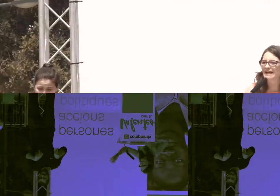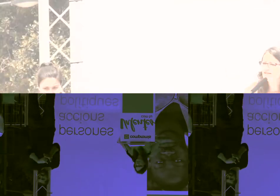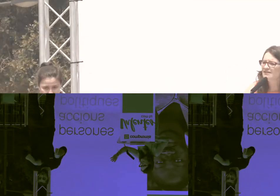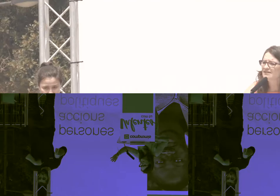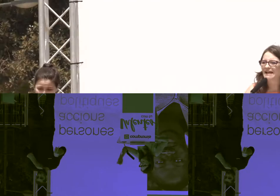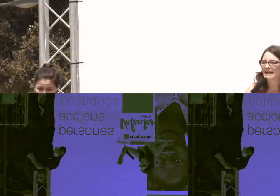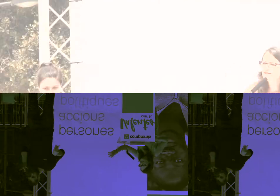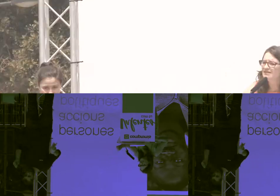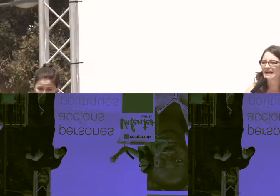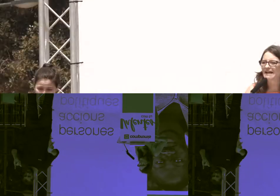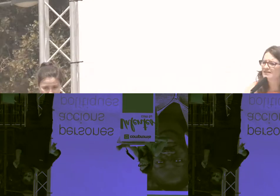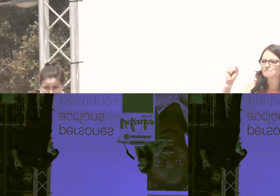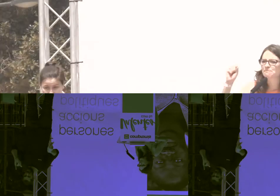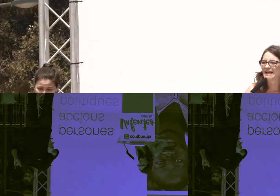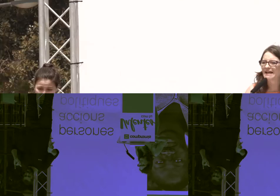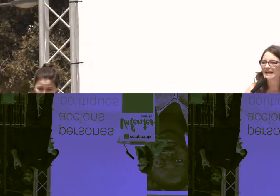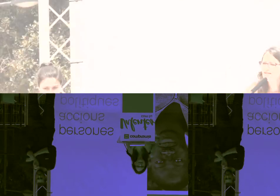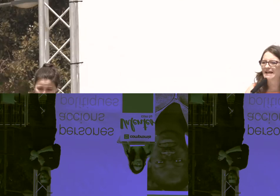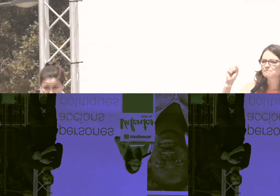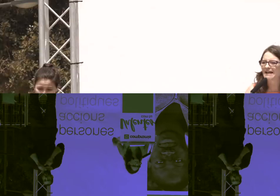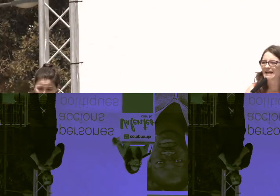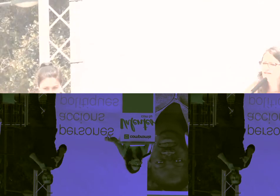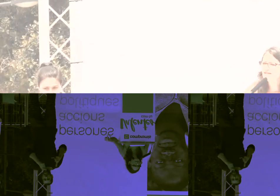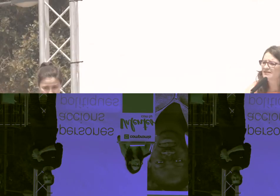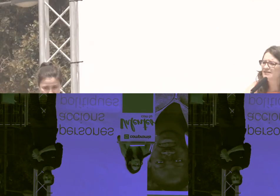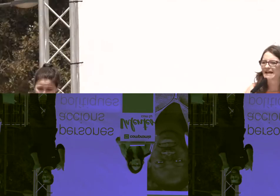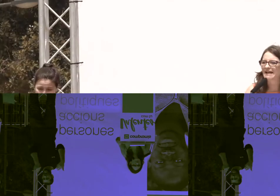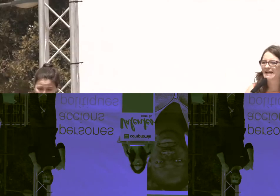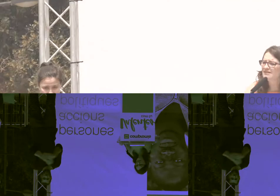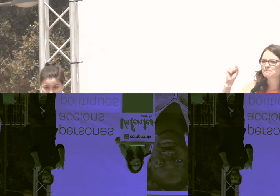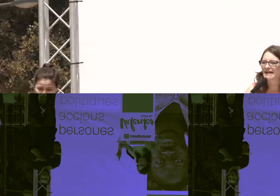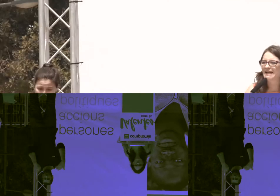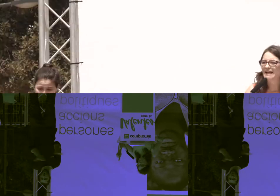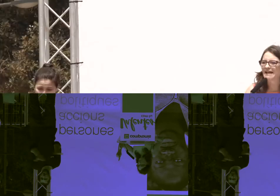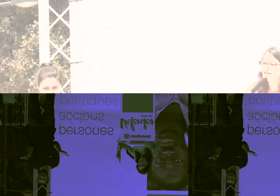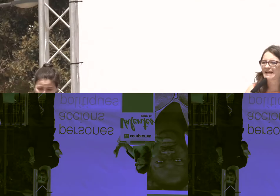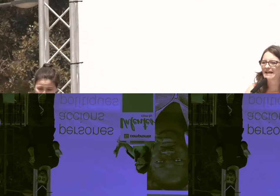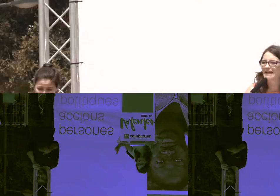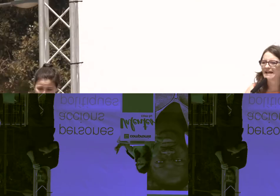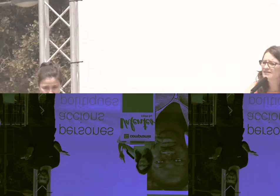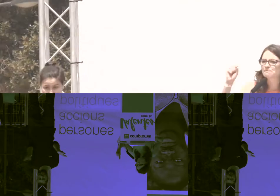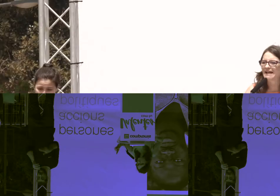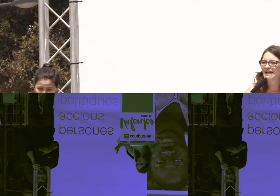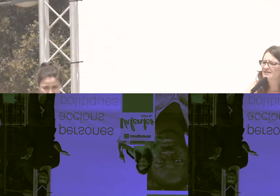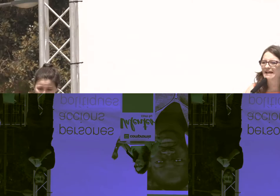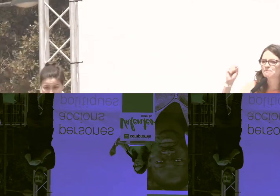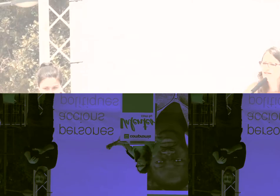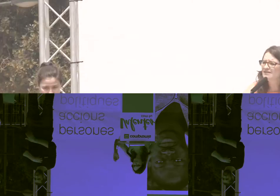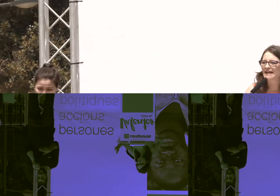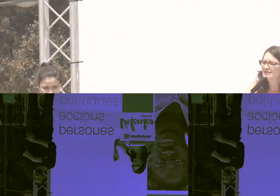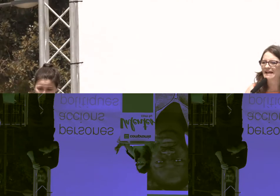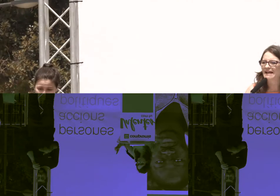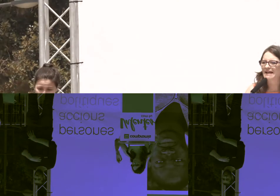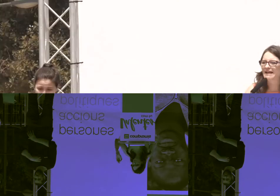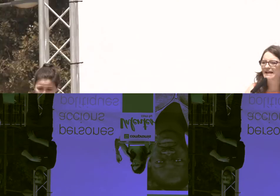incompetència lingüística, això diuen les dades. Ui, i que no ho dubte ningú, tenim un decret de